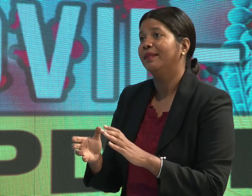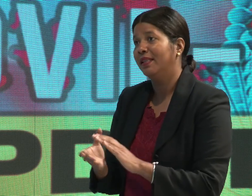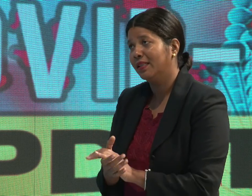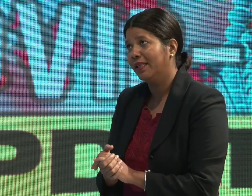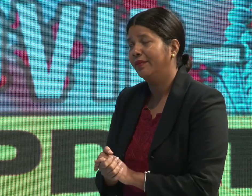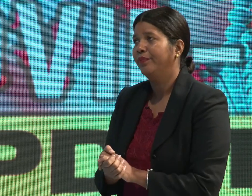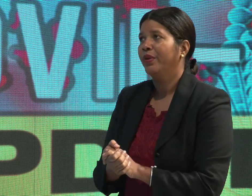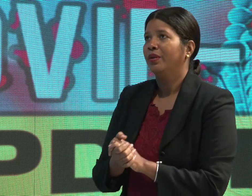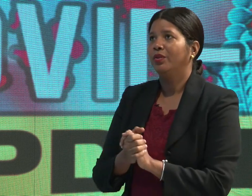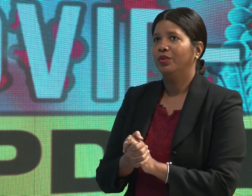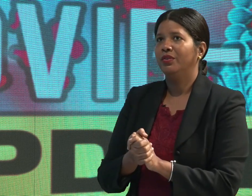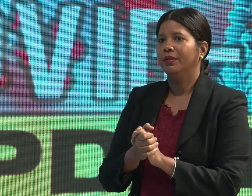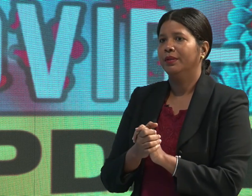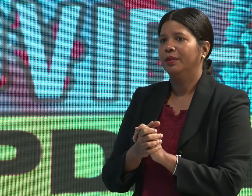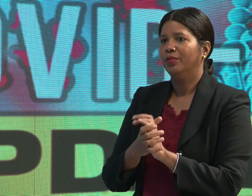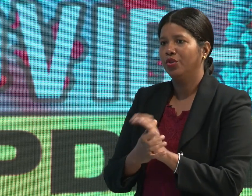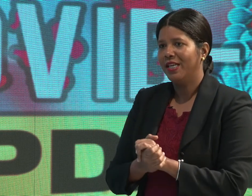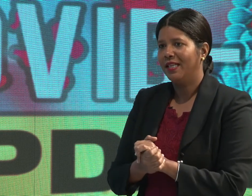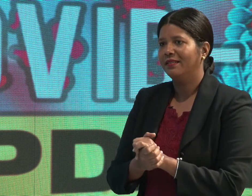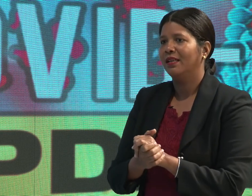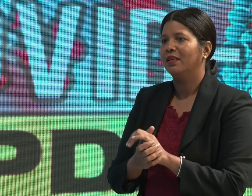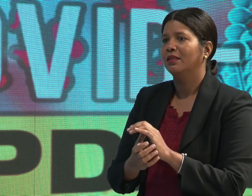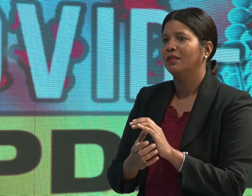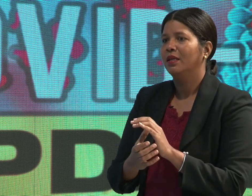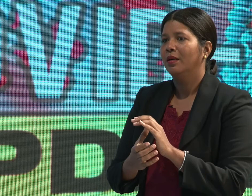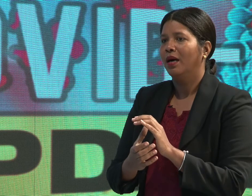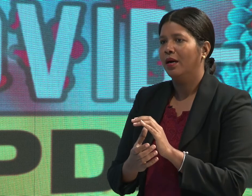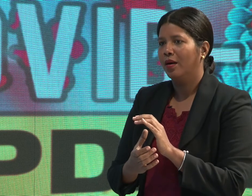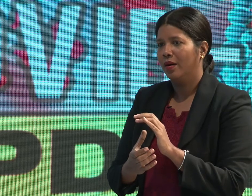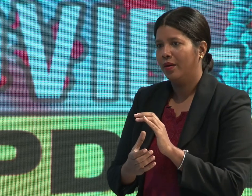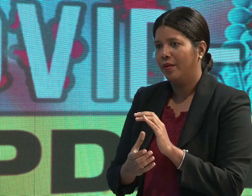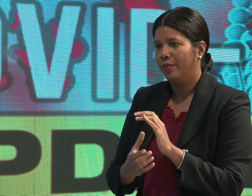1, 2, 3 gaat. Dus sociale zaken,